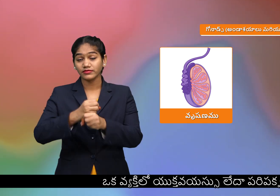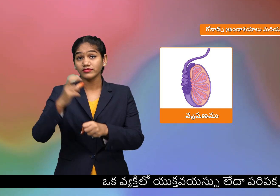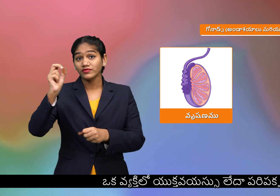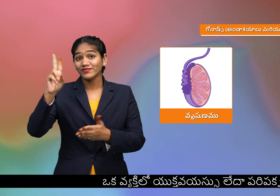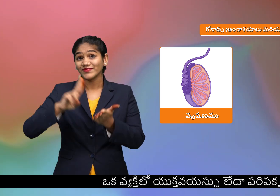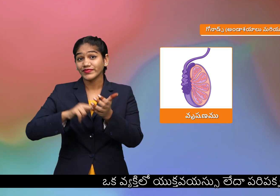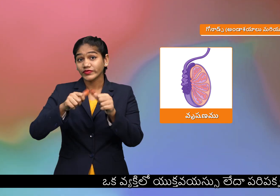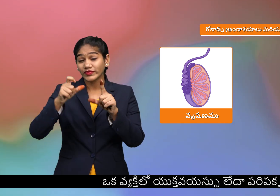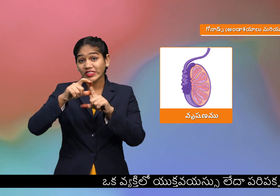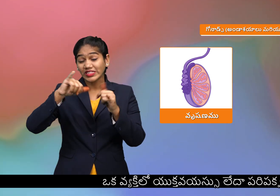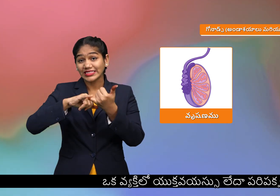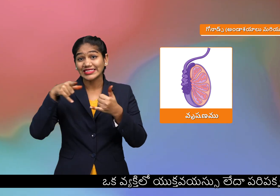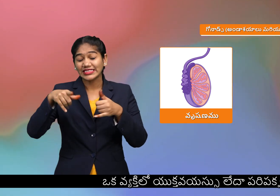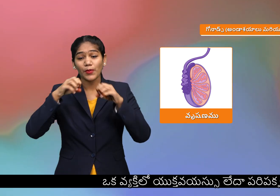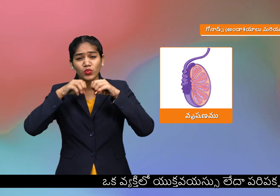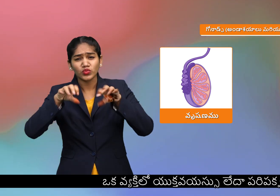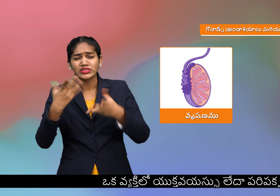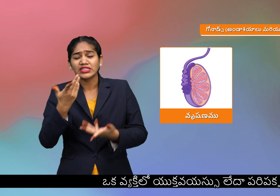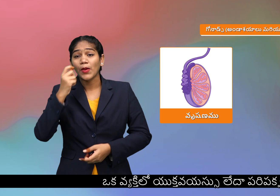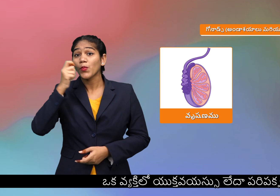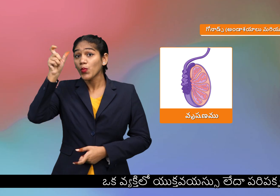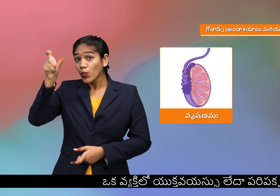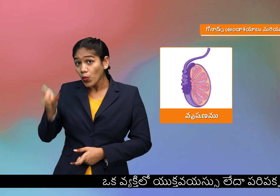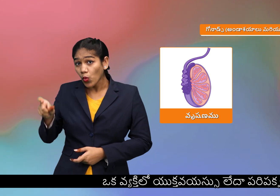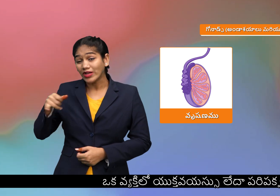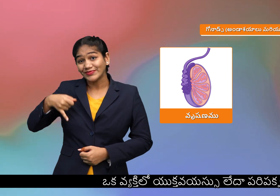ఒక వ్యక్తిలో యుక్త వయసు లేదా పరిపక్వత